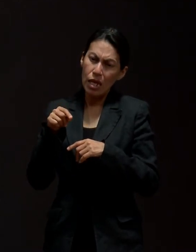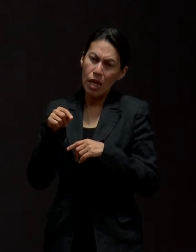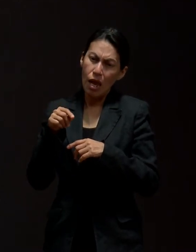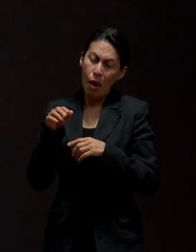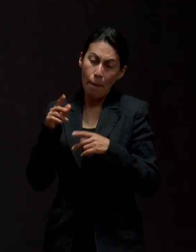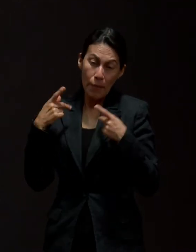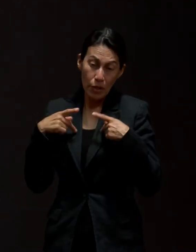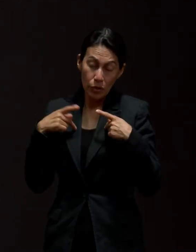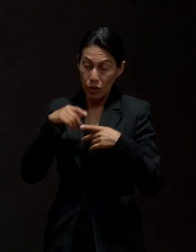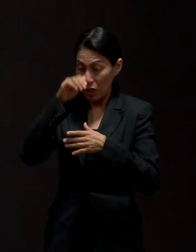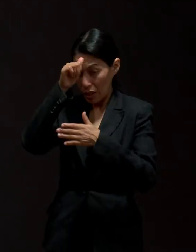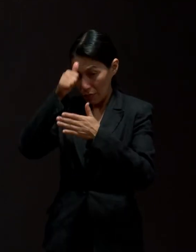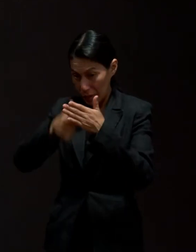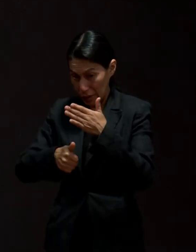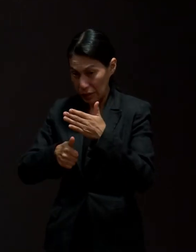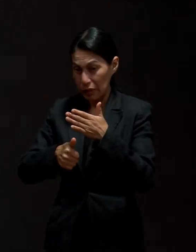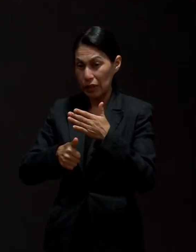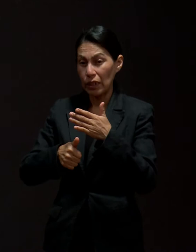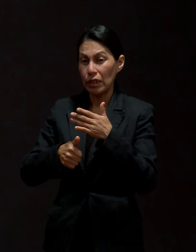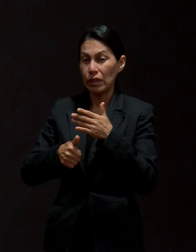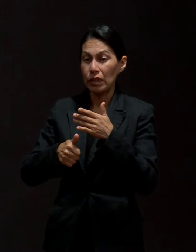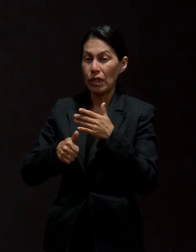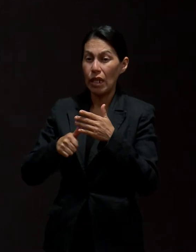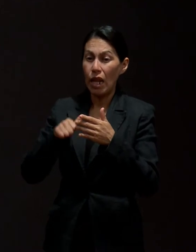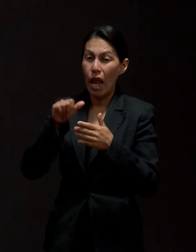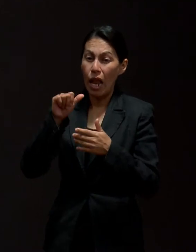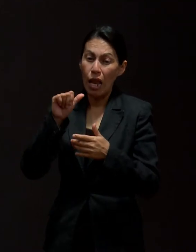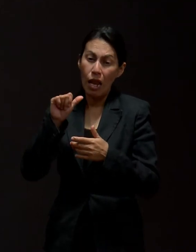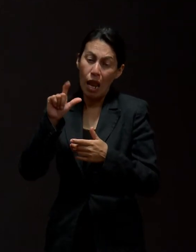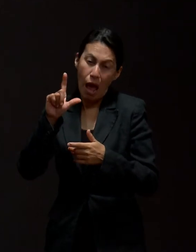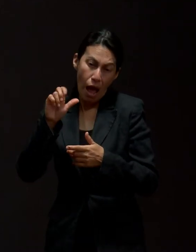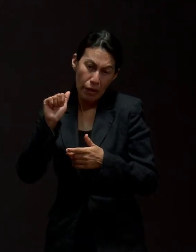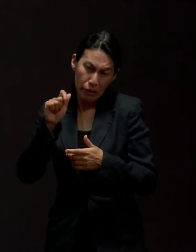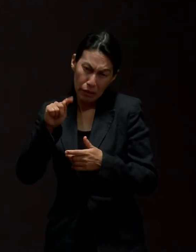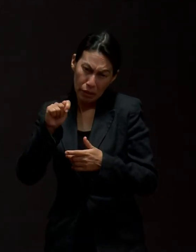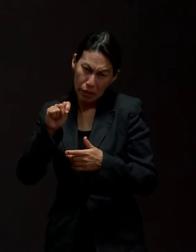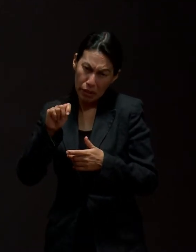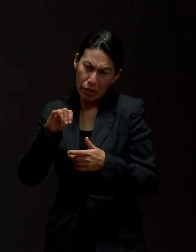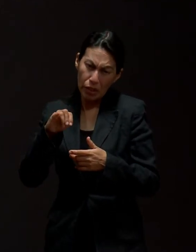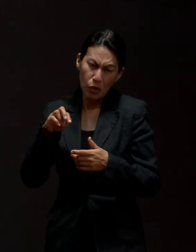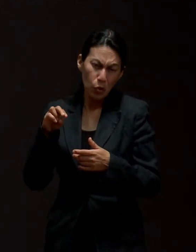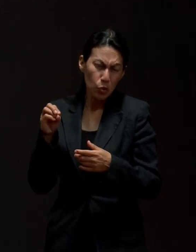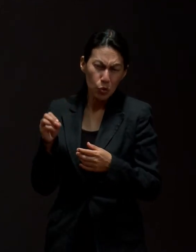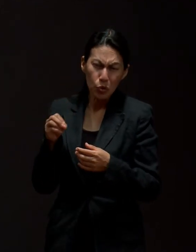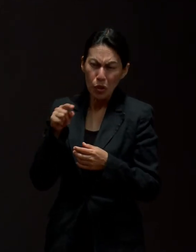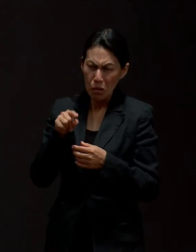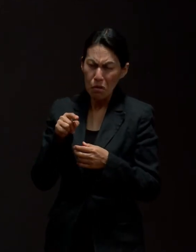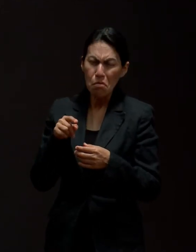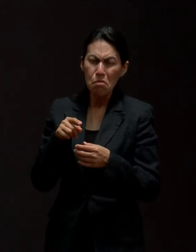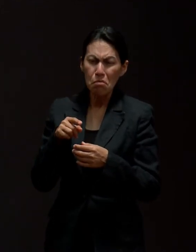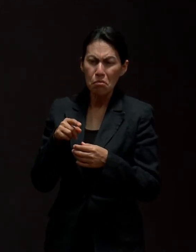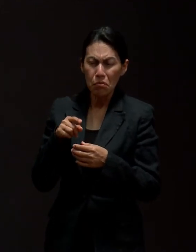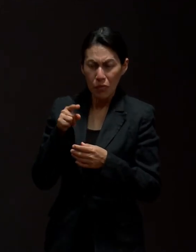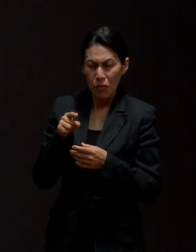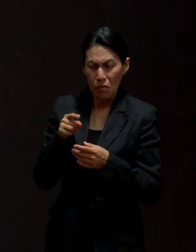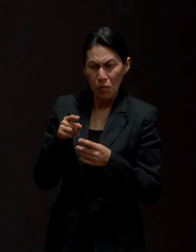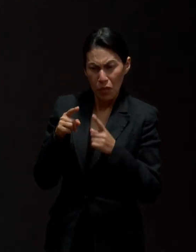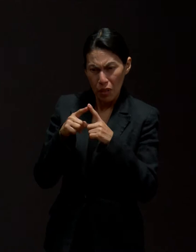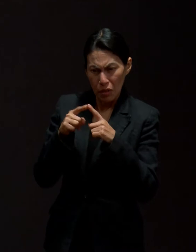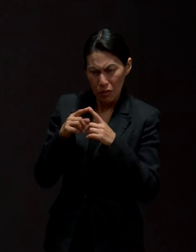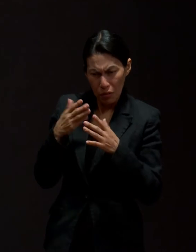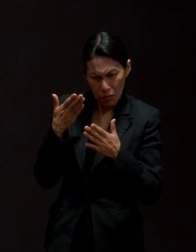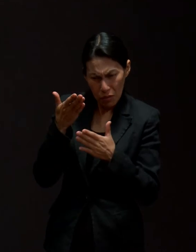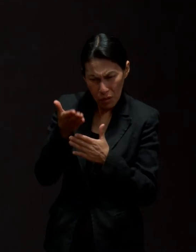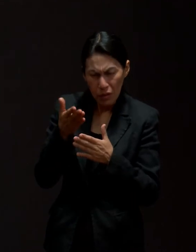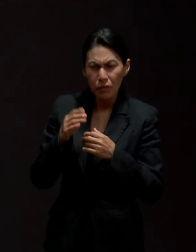Adventistas Latinos Sirviendo a Dios. Y, pues, típicamente lo